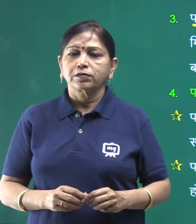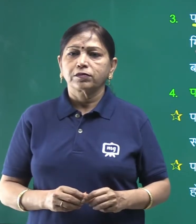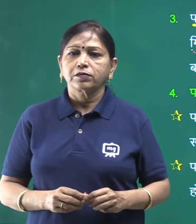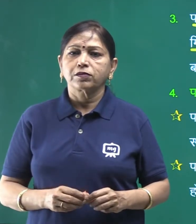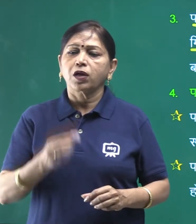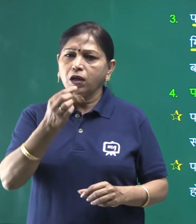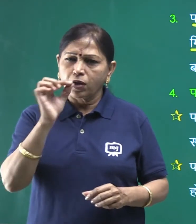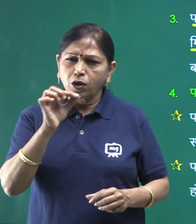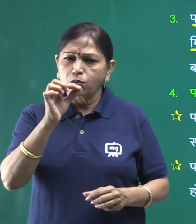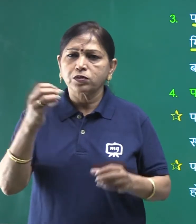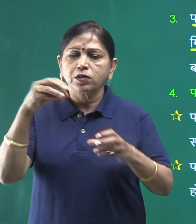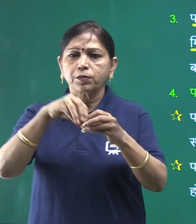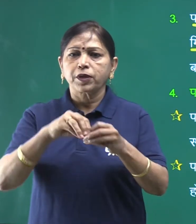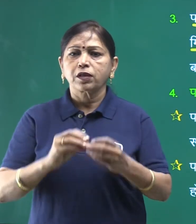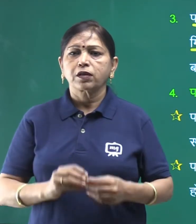कणों से मिलकर